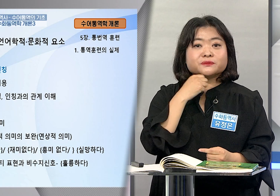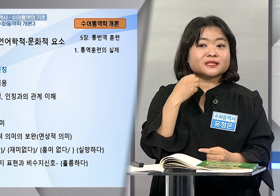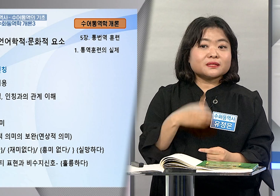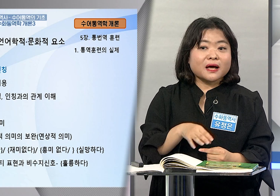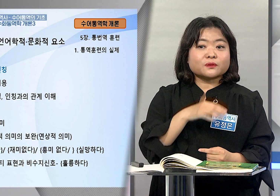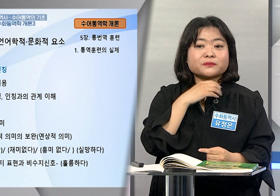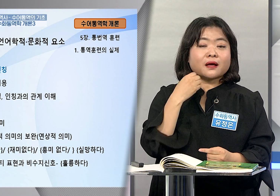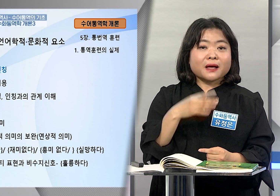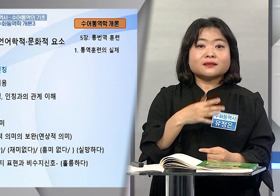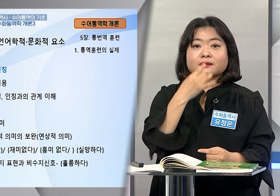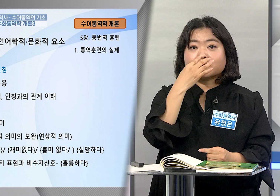음식이